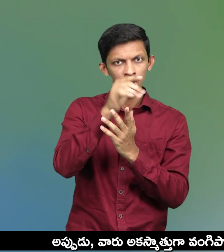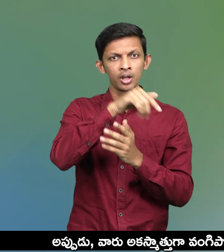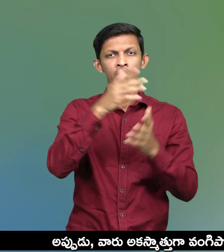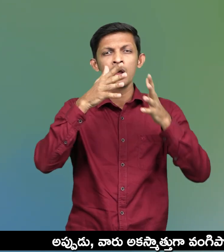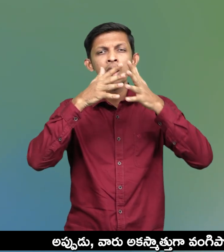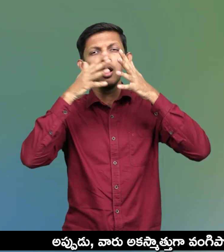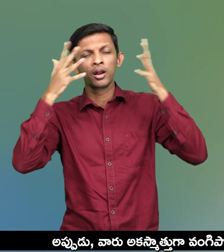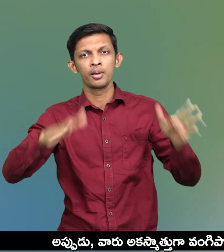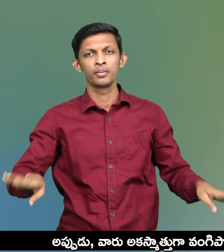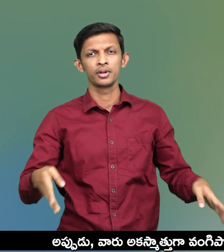ద్వారా